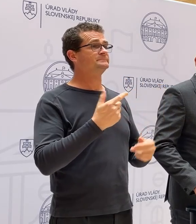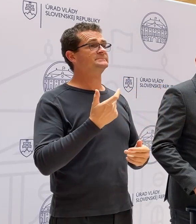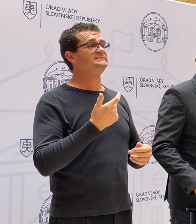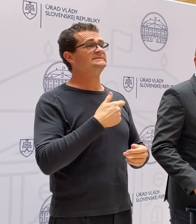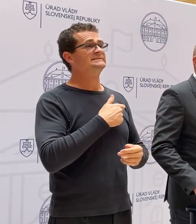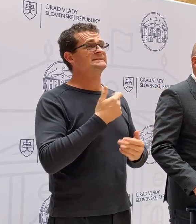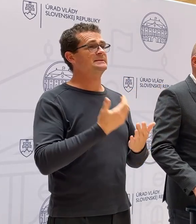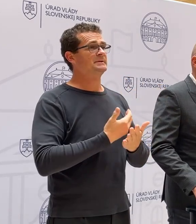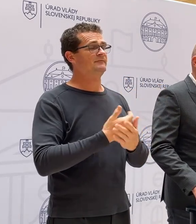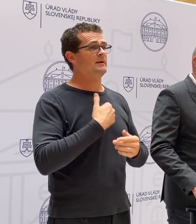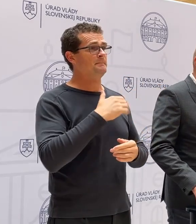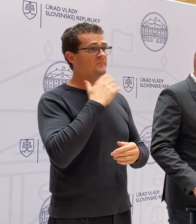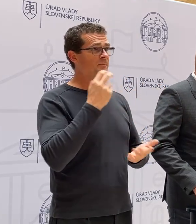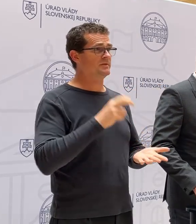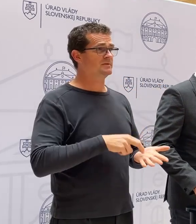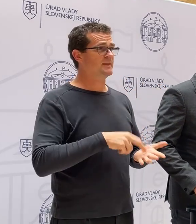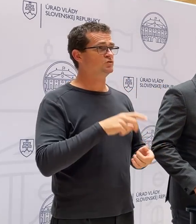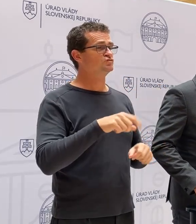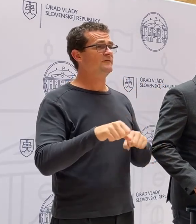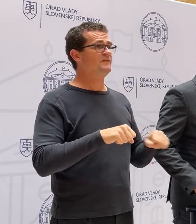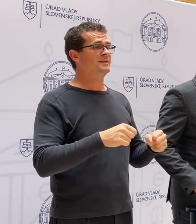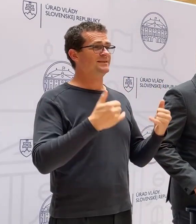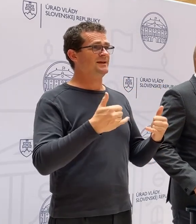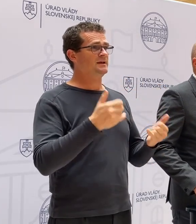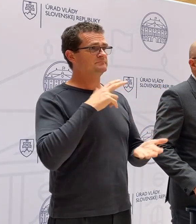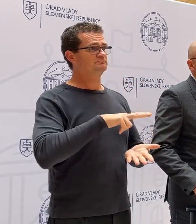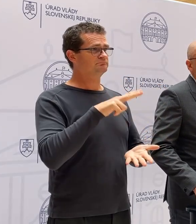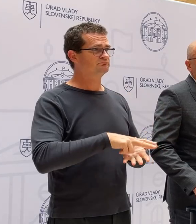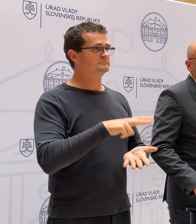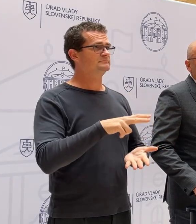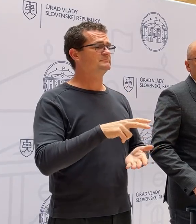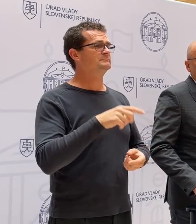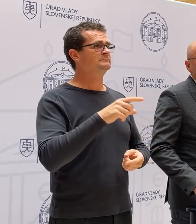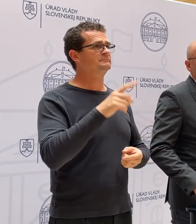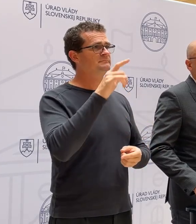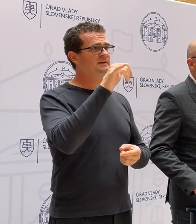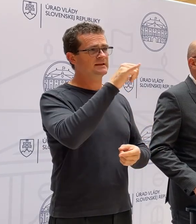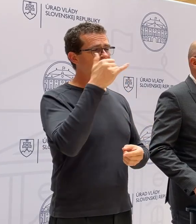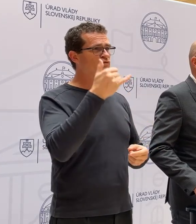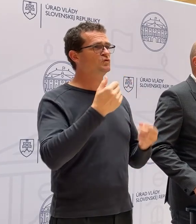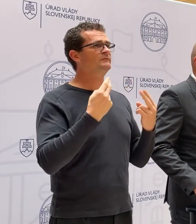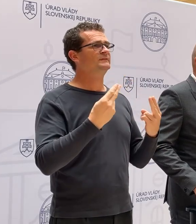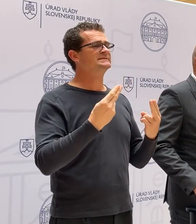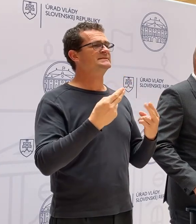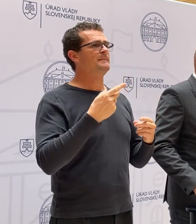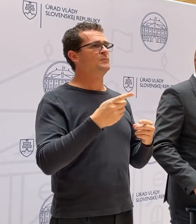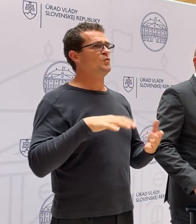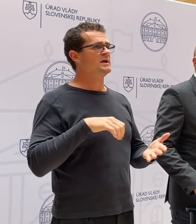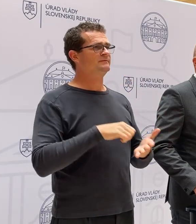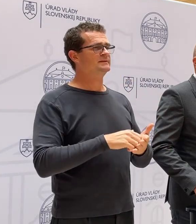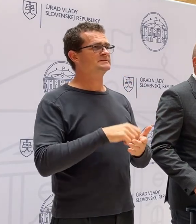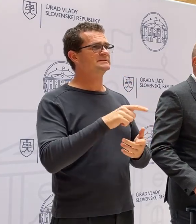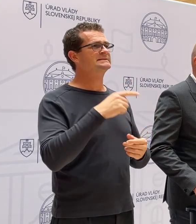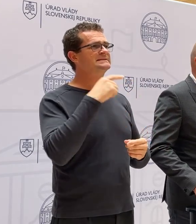ktorá mňa veľmi teší. Vláda dnes schválila tzv. Významnú investíciu,